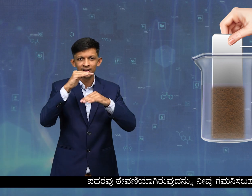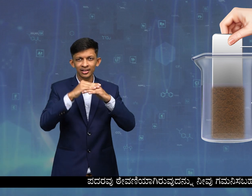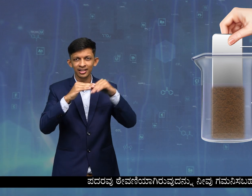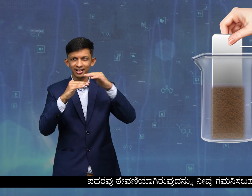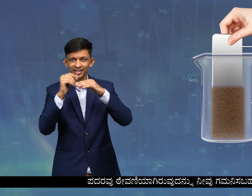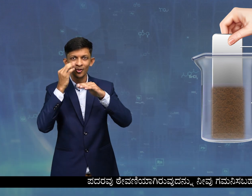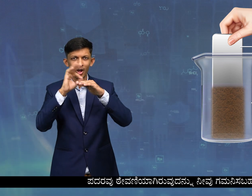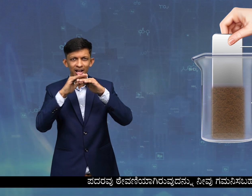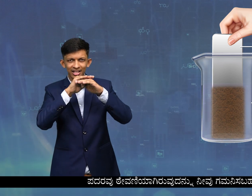ಗಮನಿಸಬಹುದು.